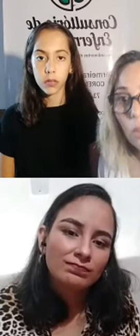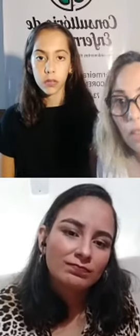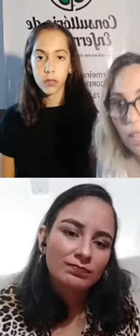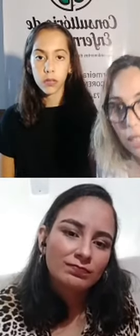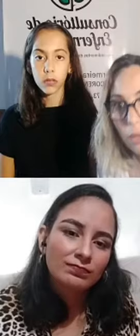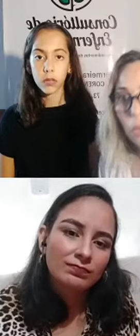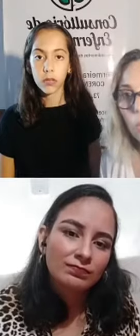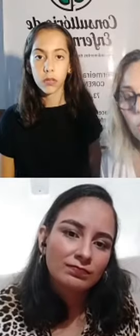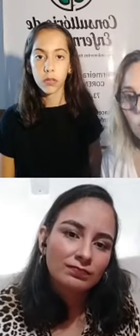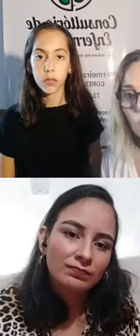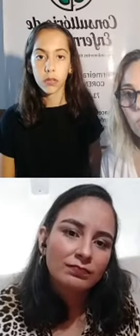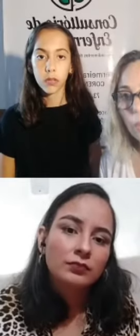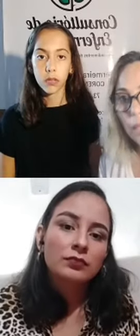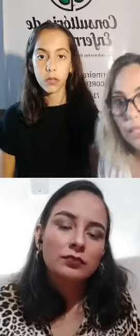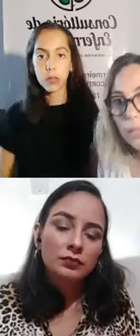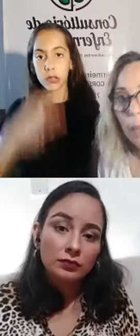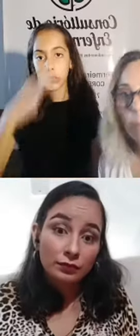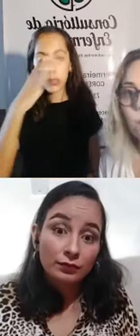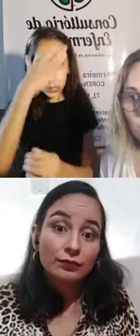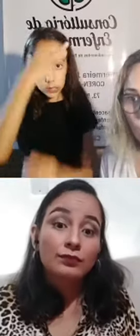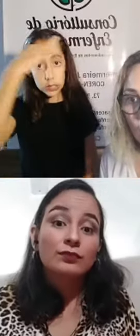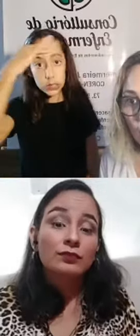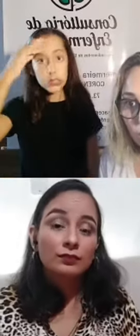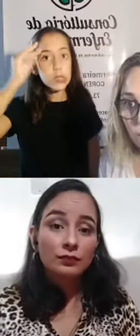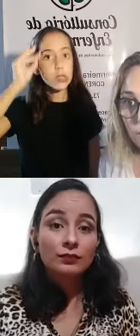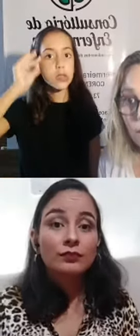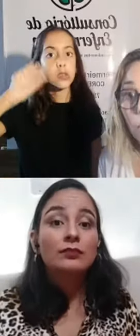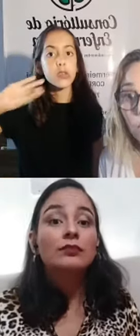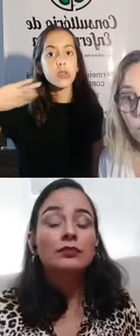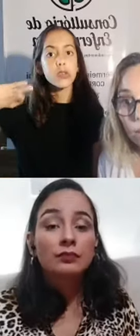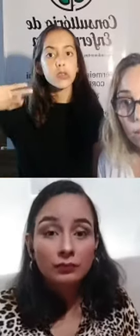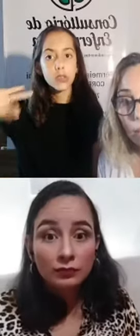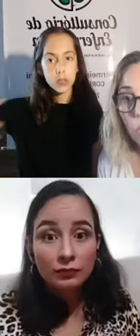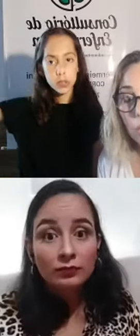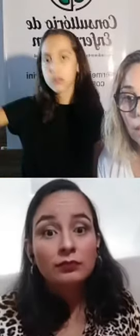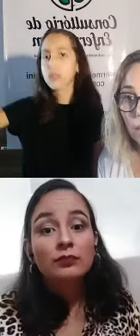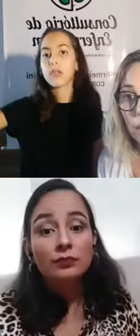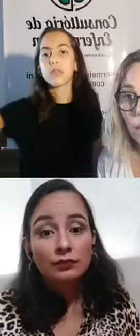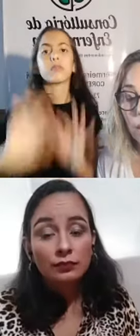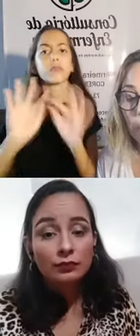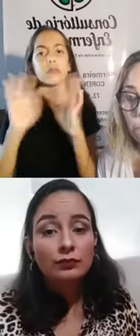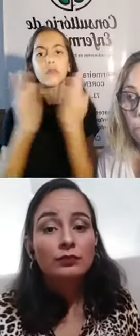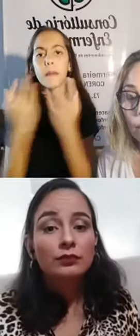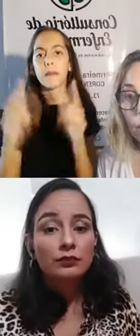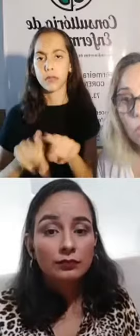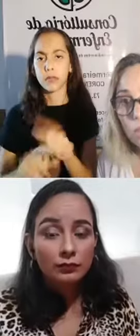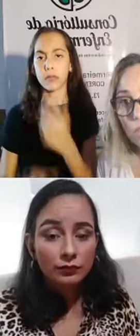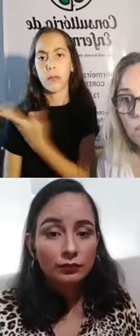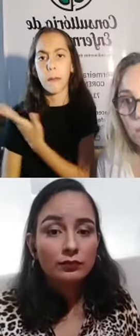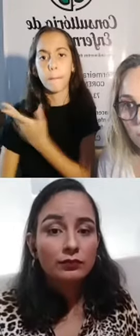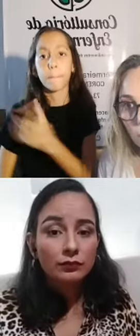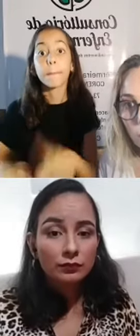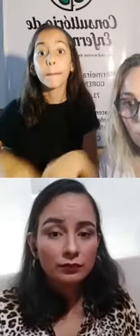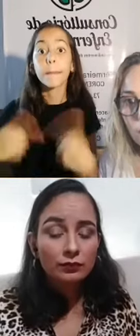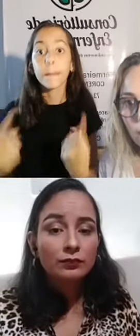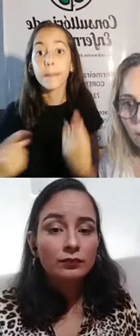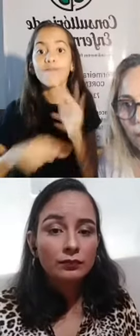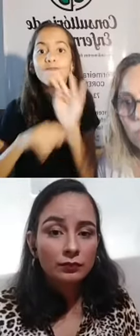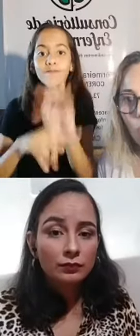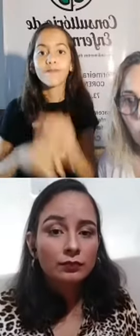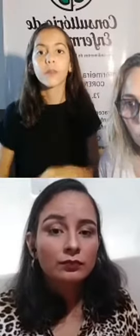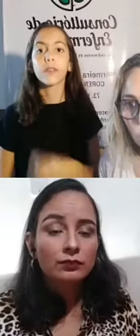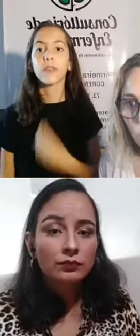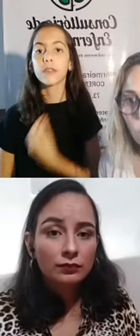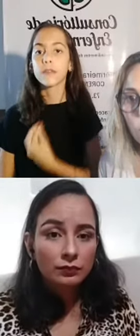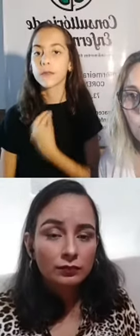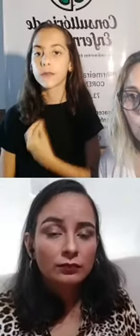se anulando com suas famílias para poder salvar vidas. A importância da conscientização da sociedade